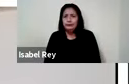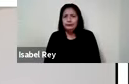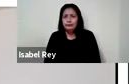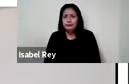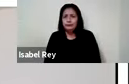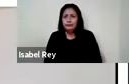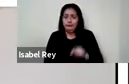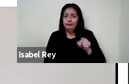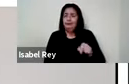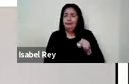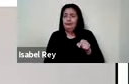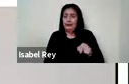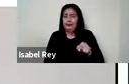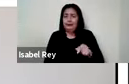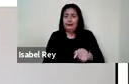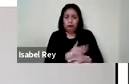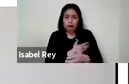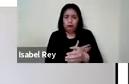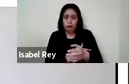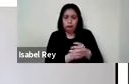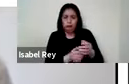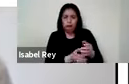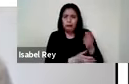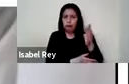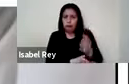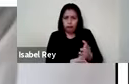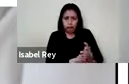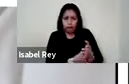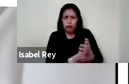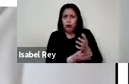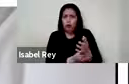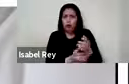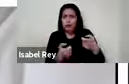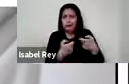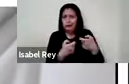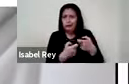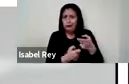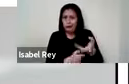Este es un brazo electrónico ortopédico.